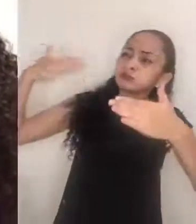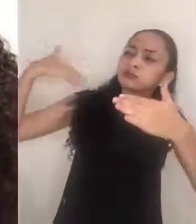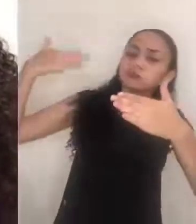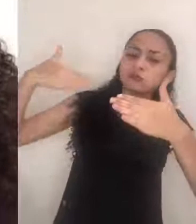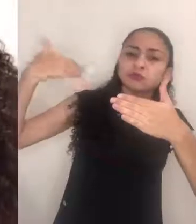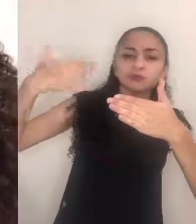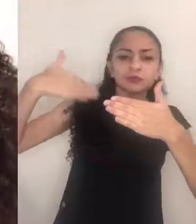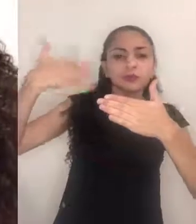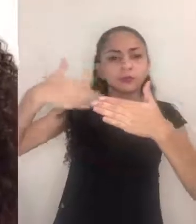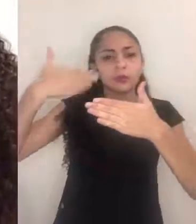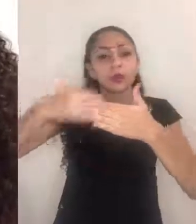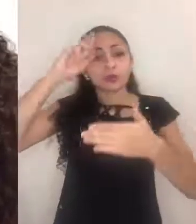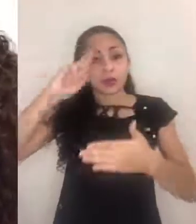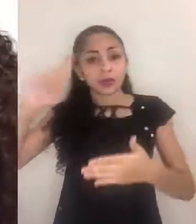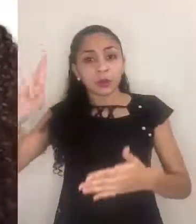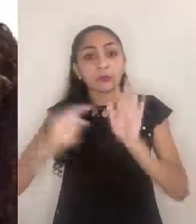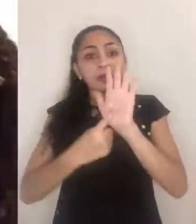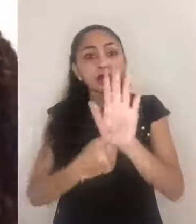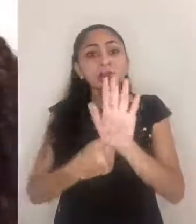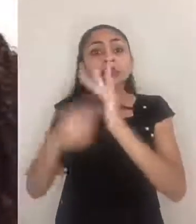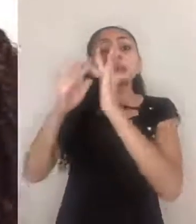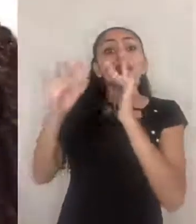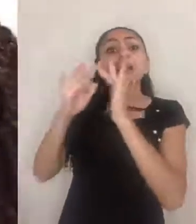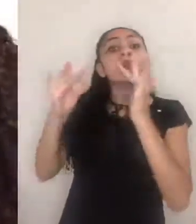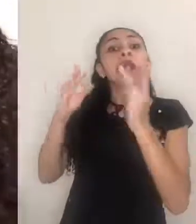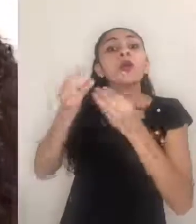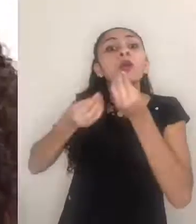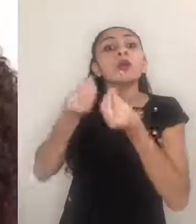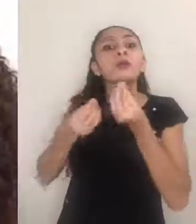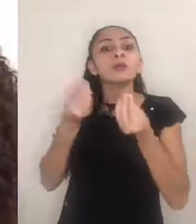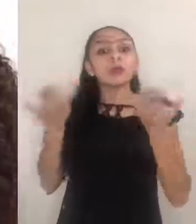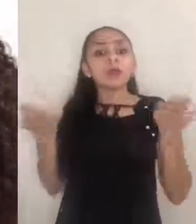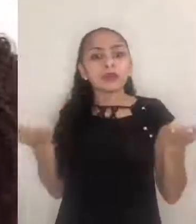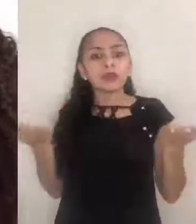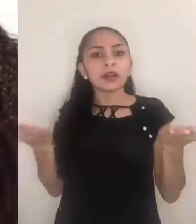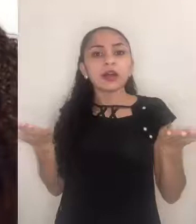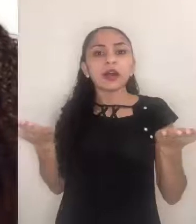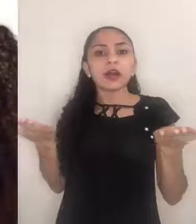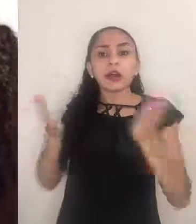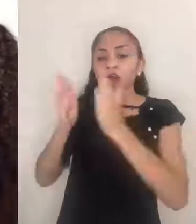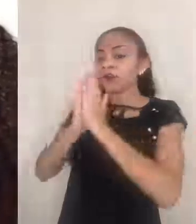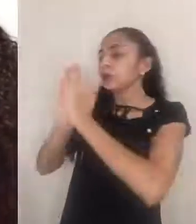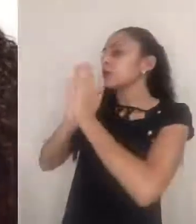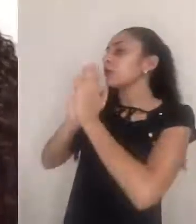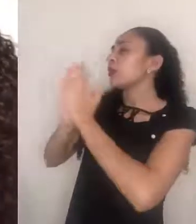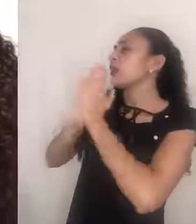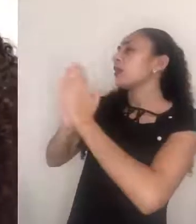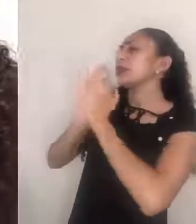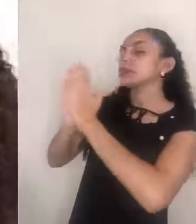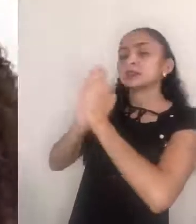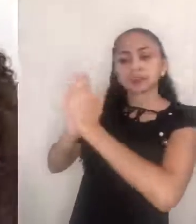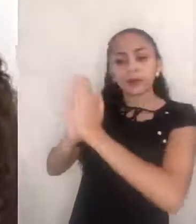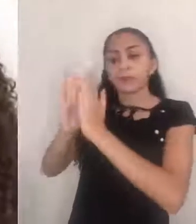quais o Senhor estabeleceu para que tenhamos intimidade com Ele foi justamente a meditação na